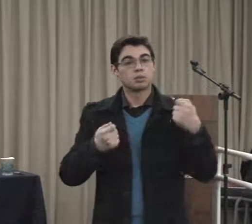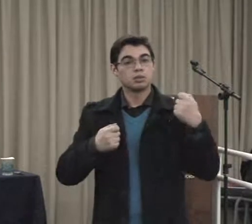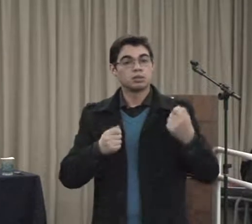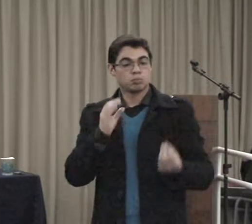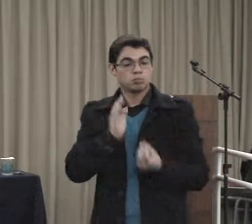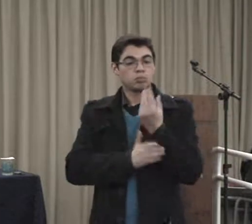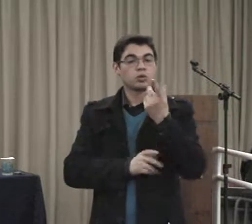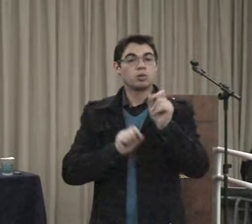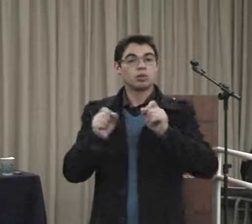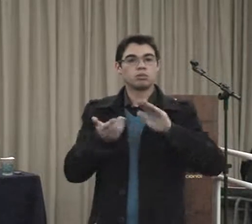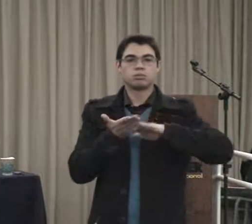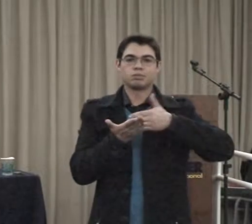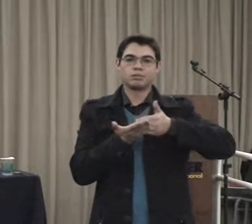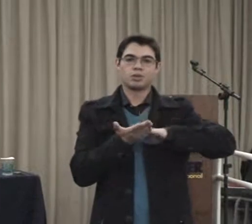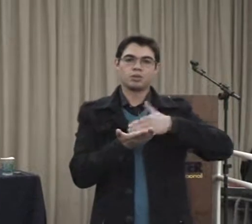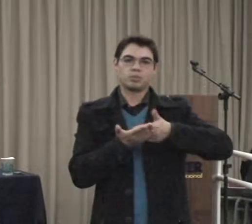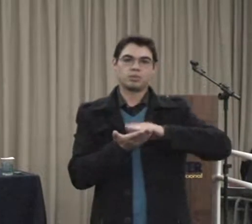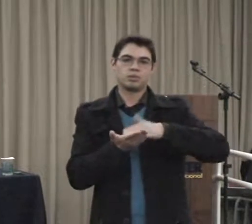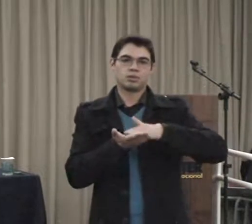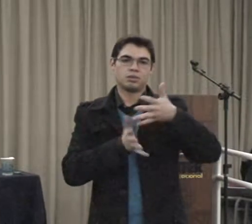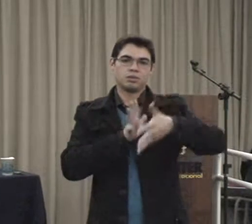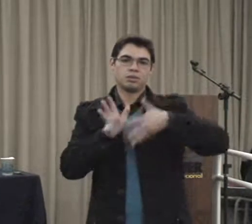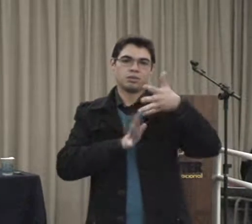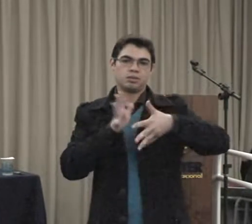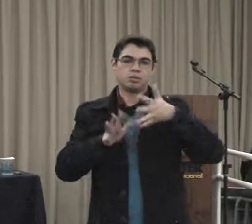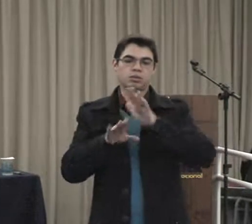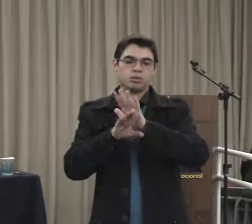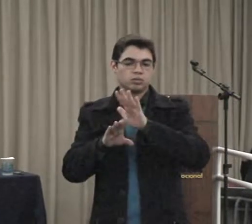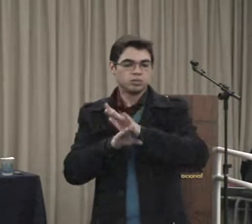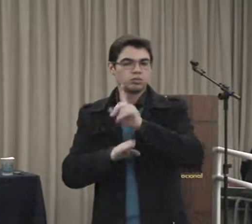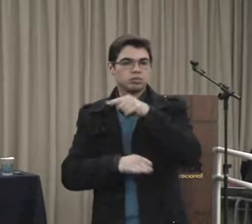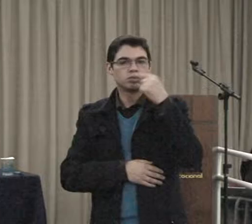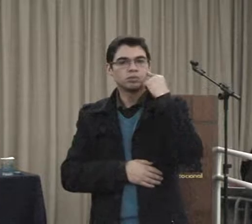aparecer o quê? Os intérpretes de Libras, que